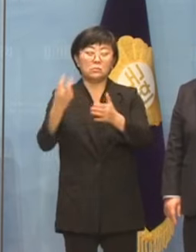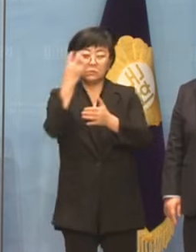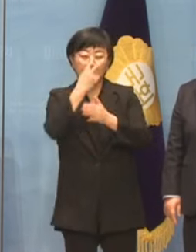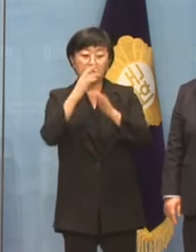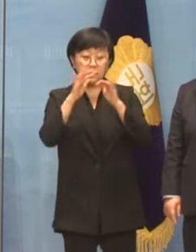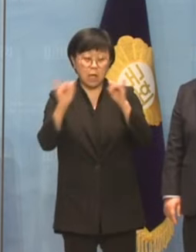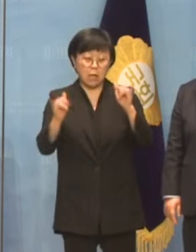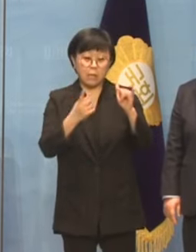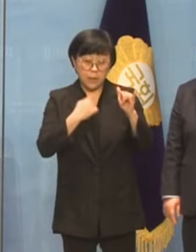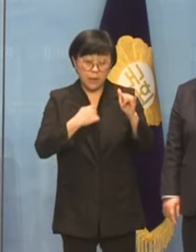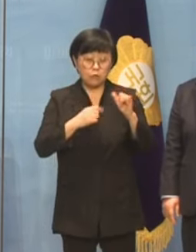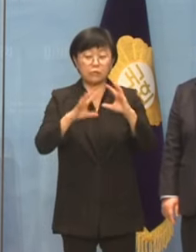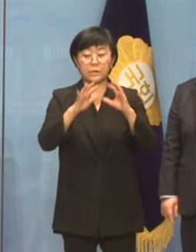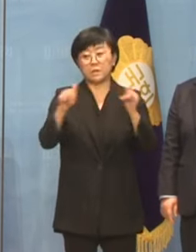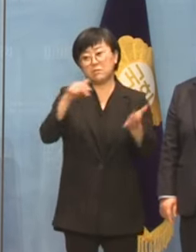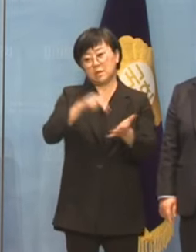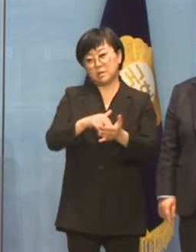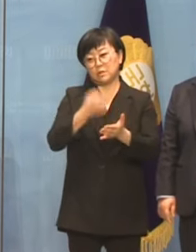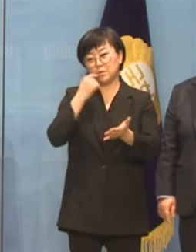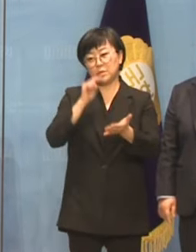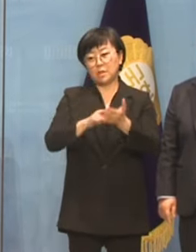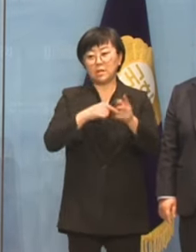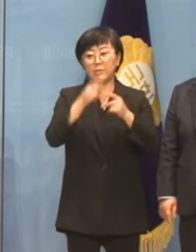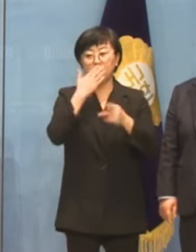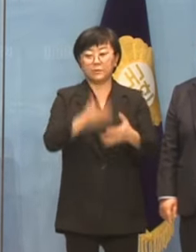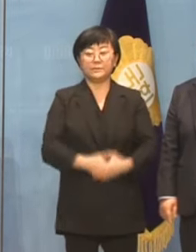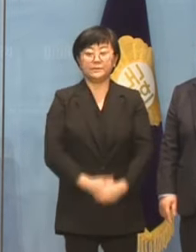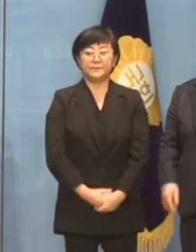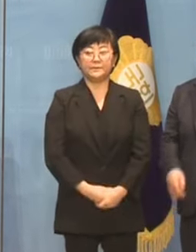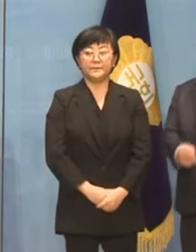민낯을 본 국민이라면 쉽게 알 수 있습니다.